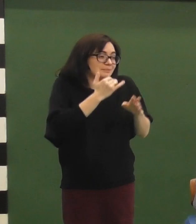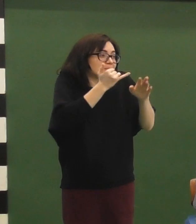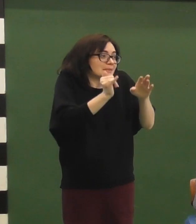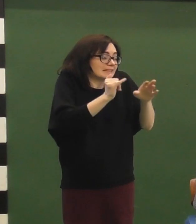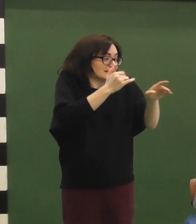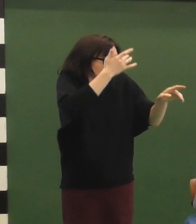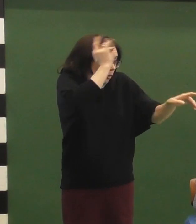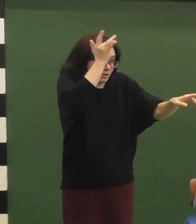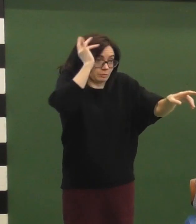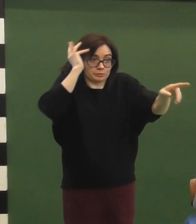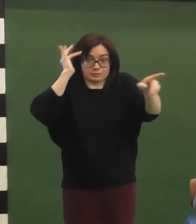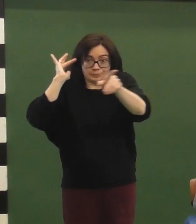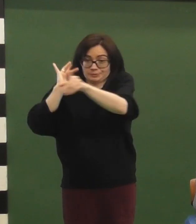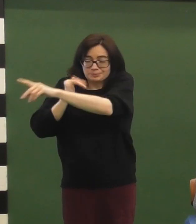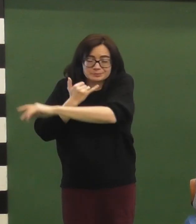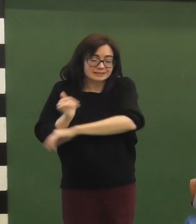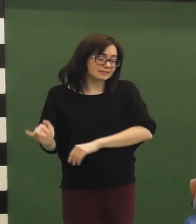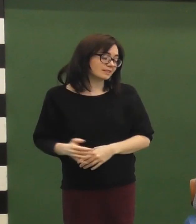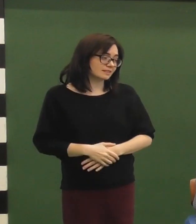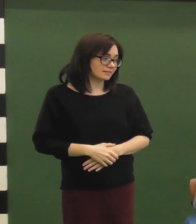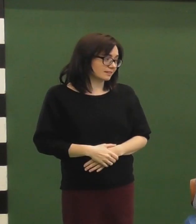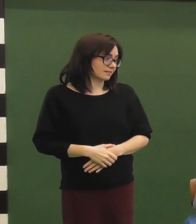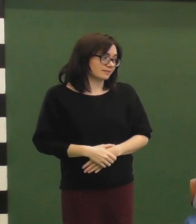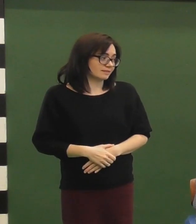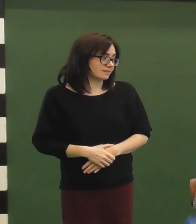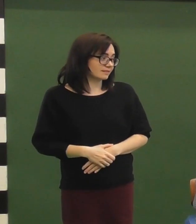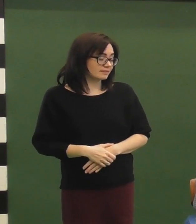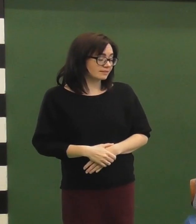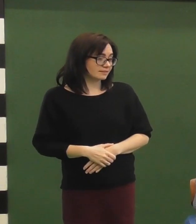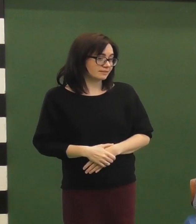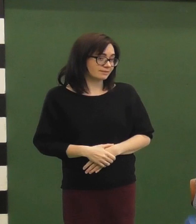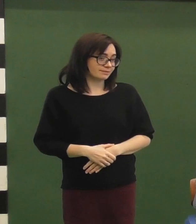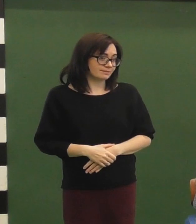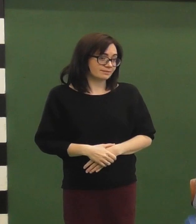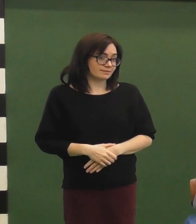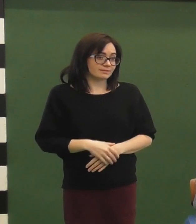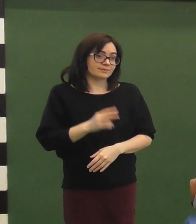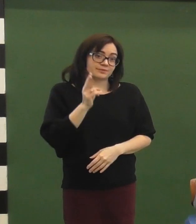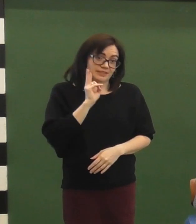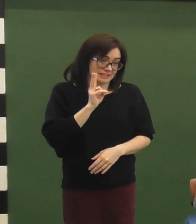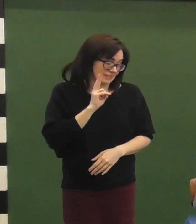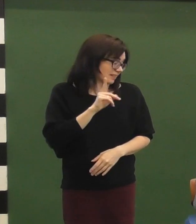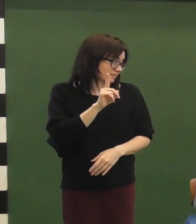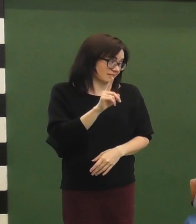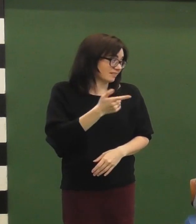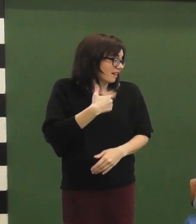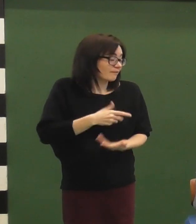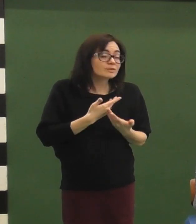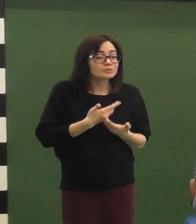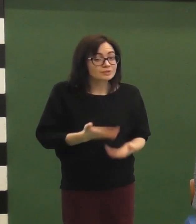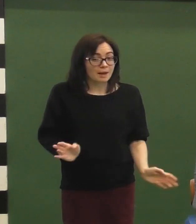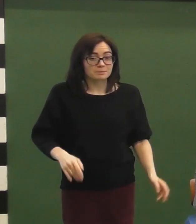volt vágva. És a másik az, hogy hát vétélt nem volt semmi. Volt